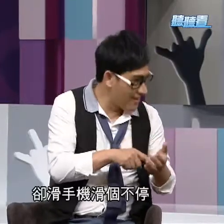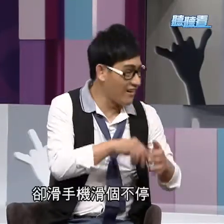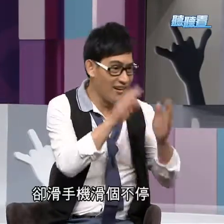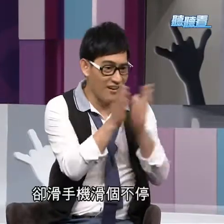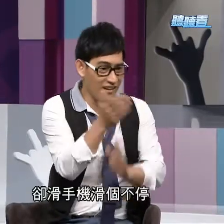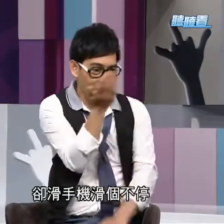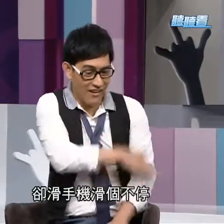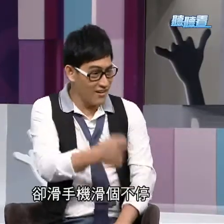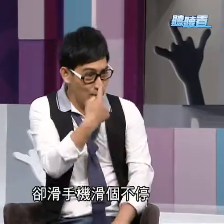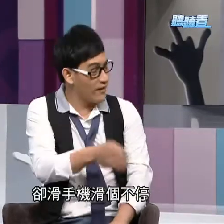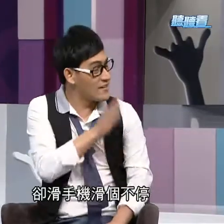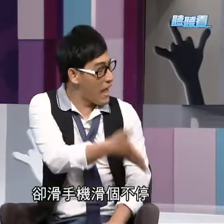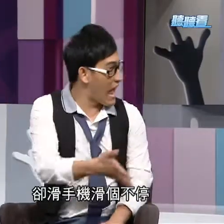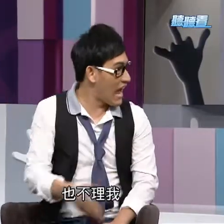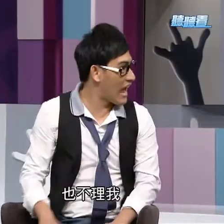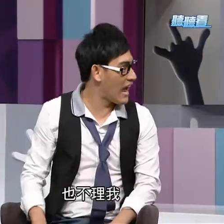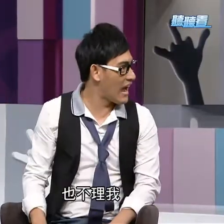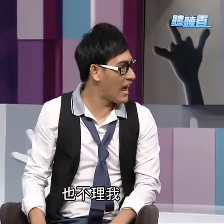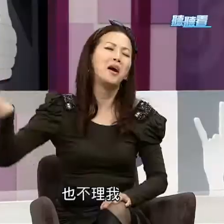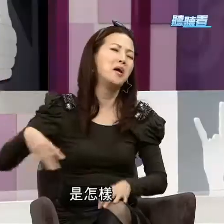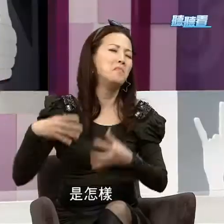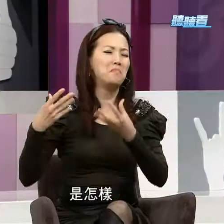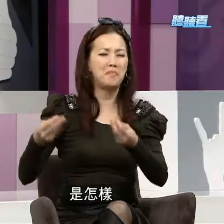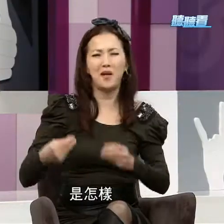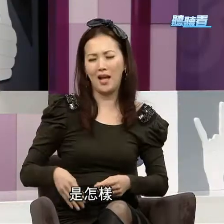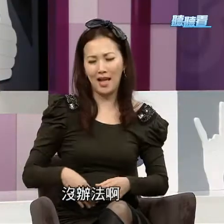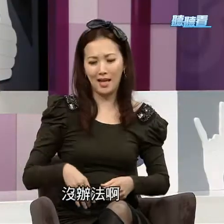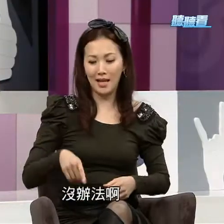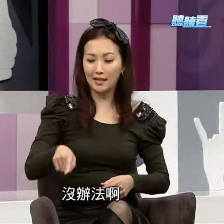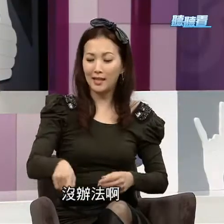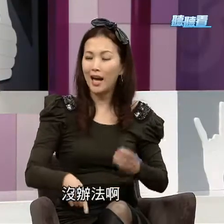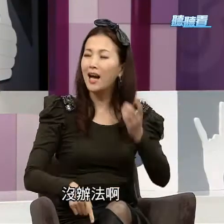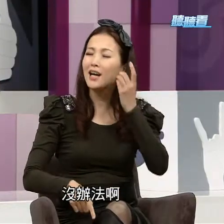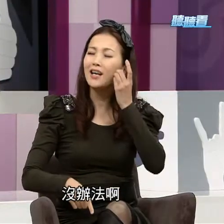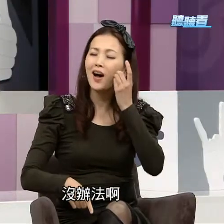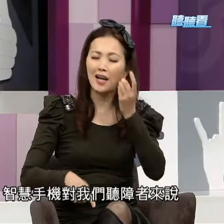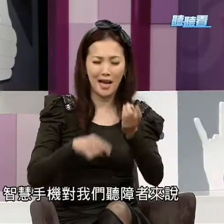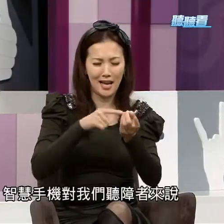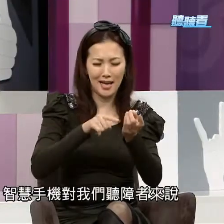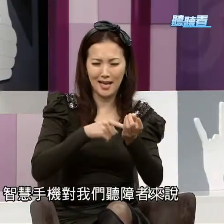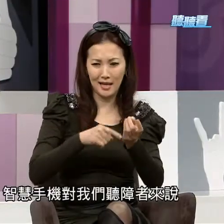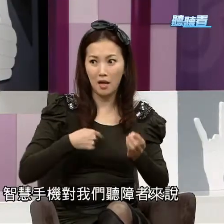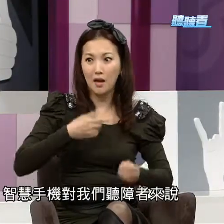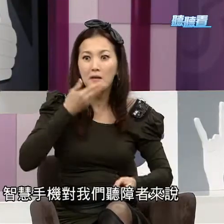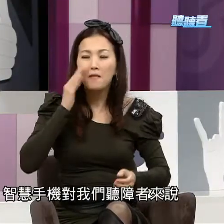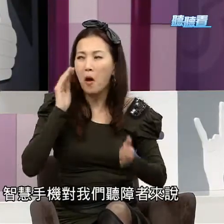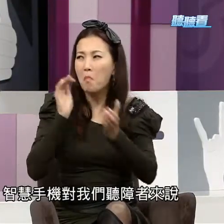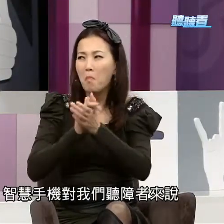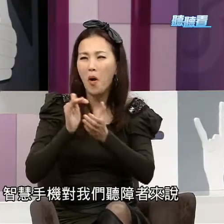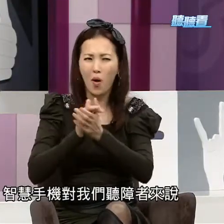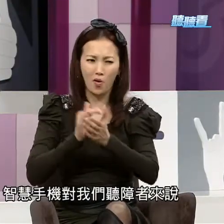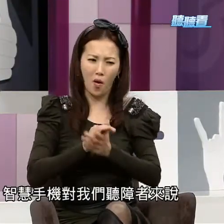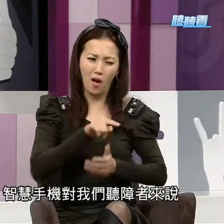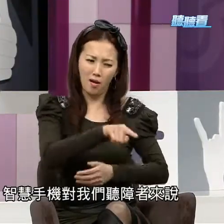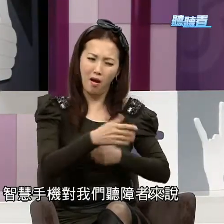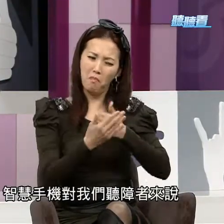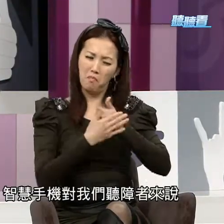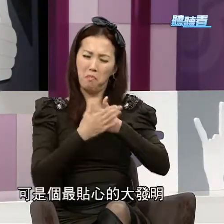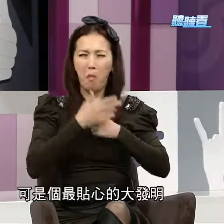手机滑个不停，也不理我，是怎样？ 哎呦，没办法啊！智慧手机对我们听障者来说，可是个